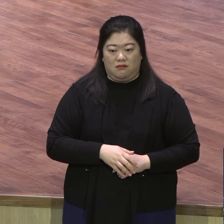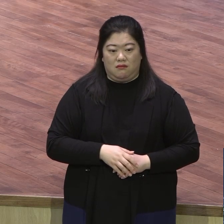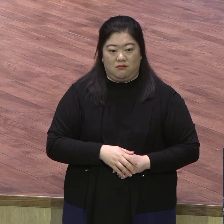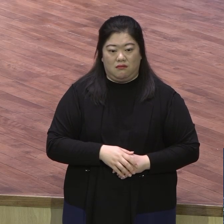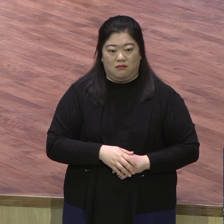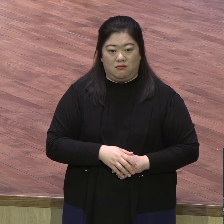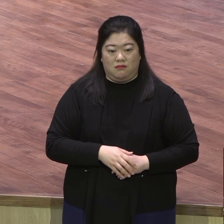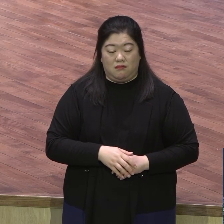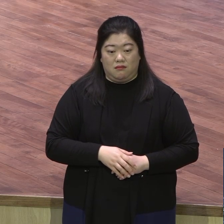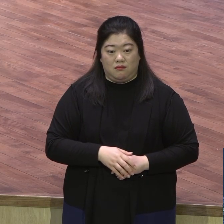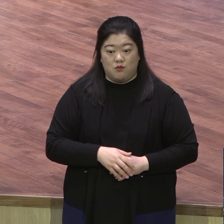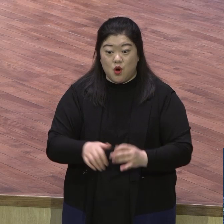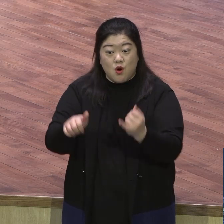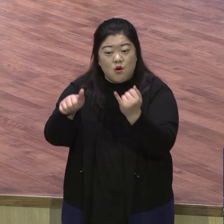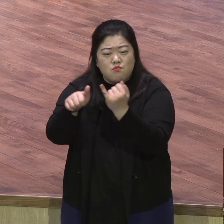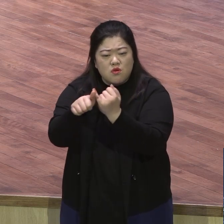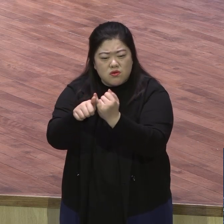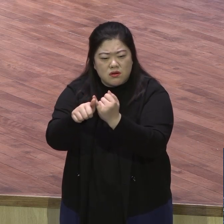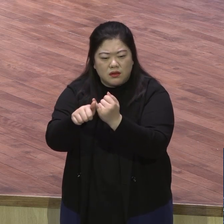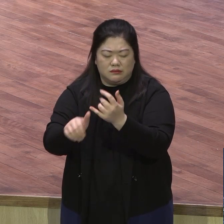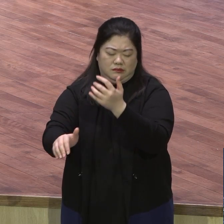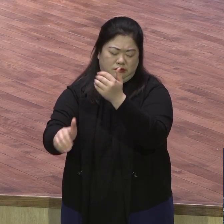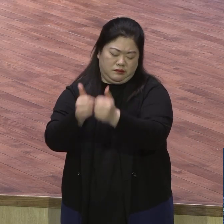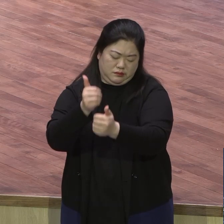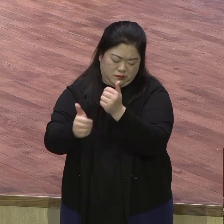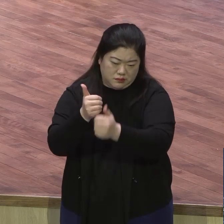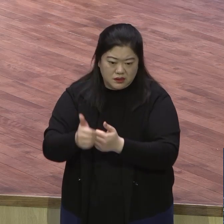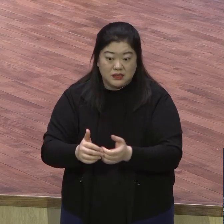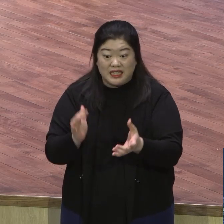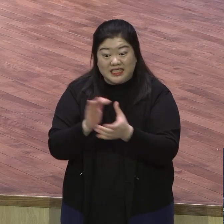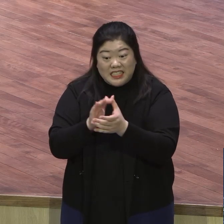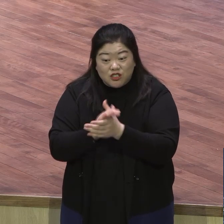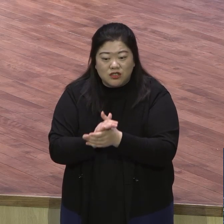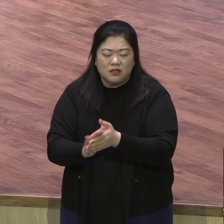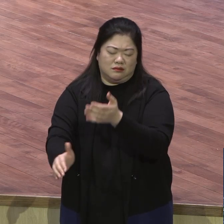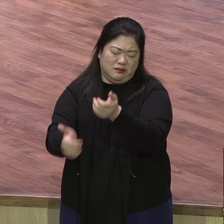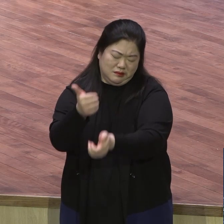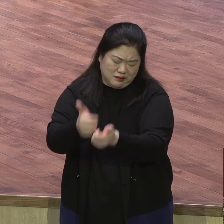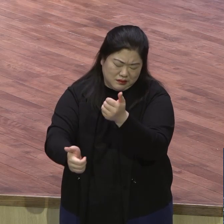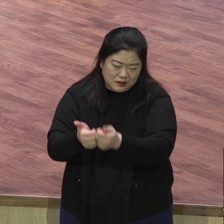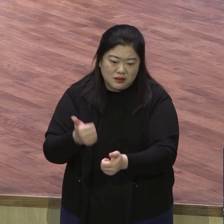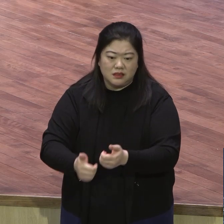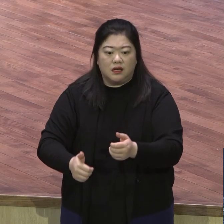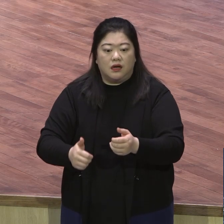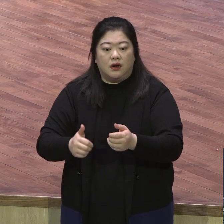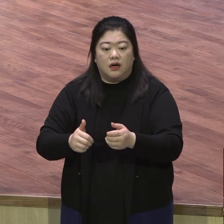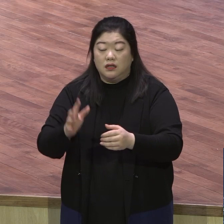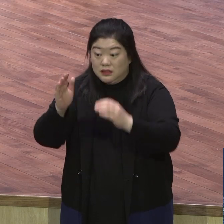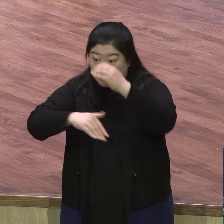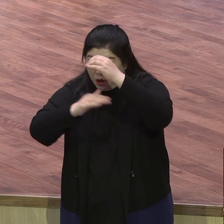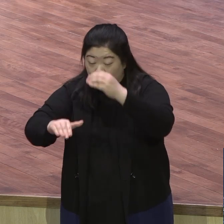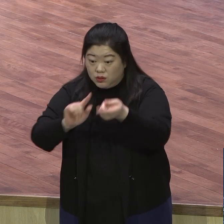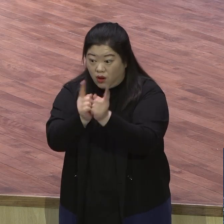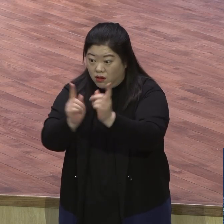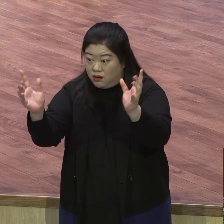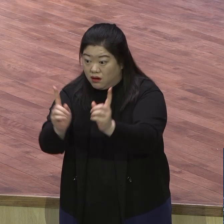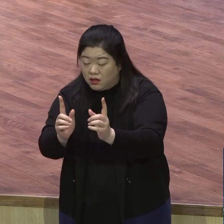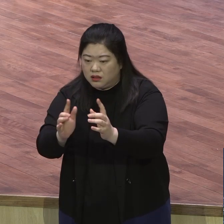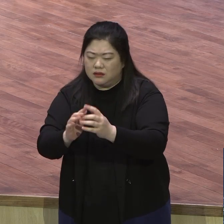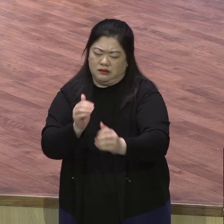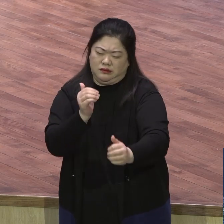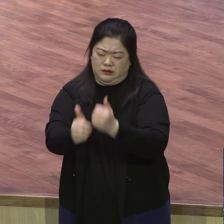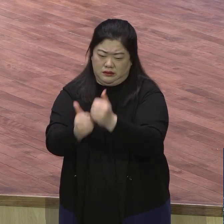부부 가족 간에 마찬가지예요. 이간시킵니다. 성도 간에 이간시켜야 일이